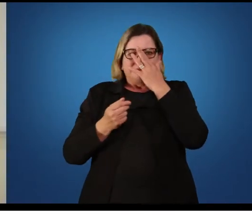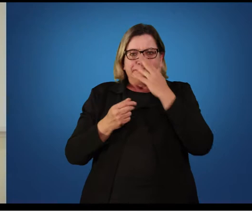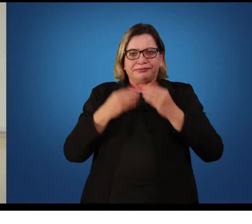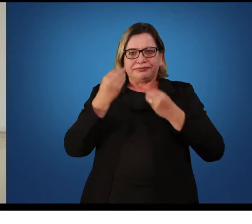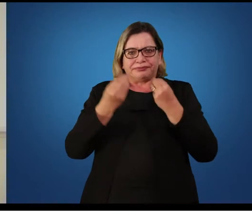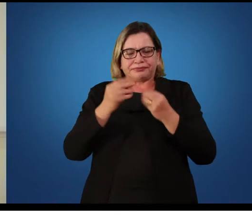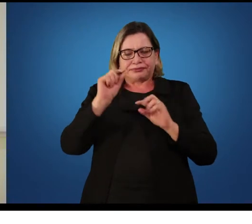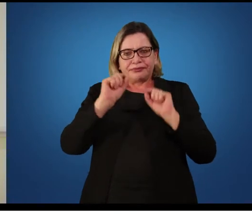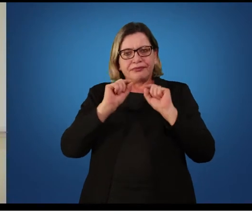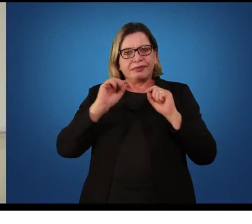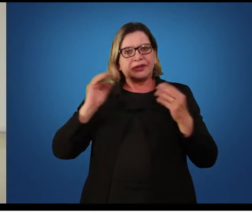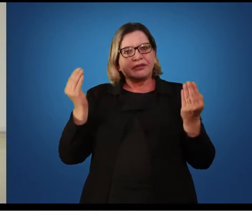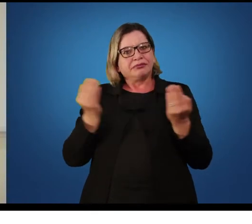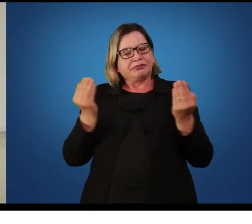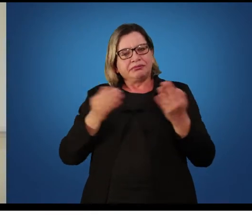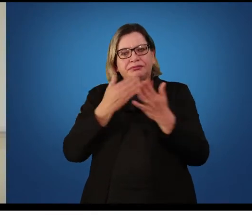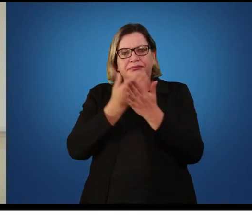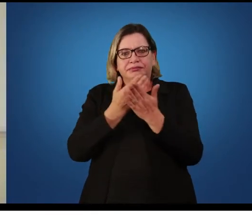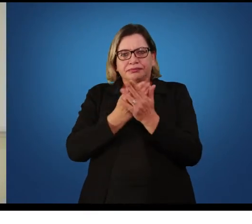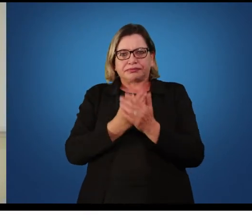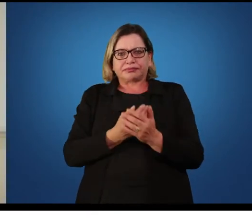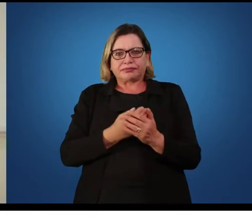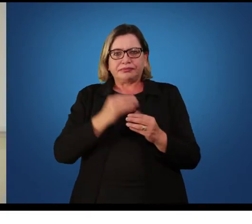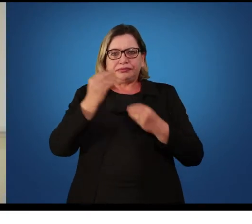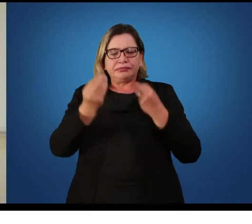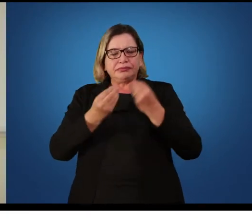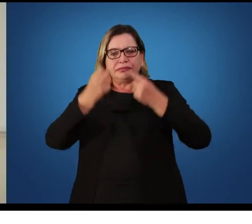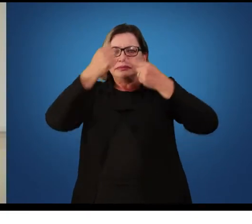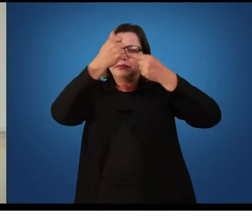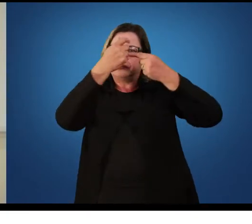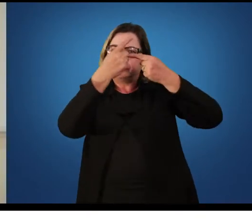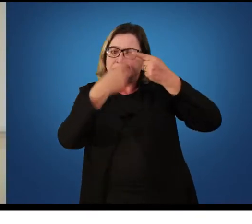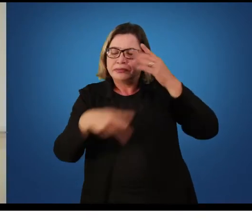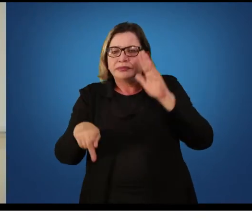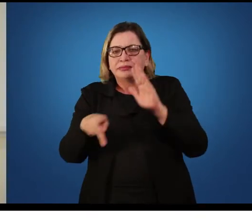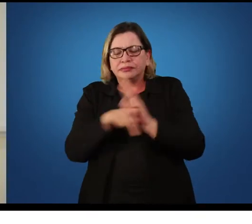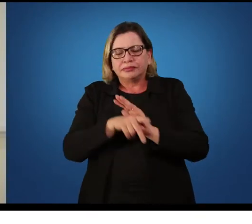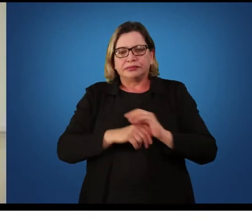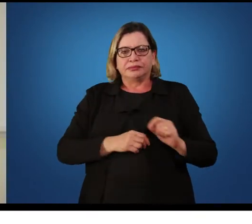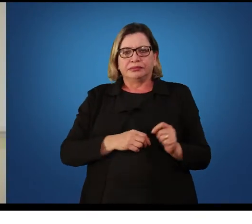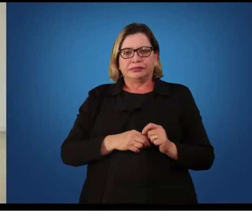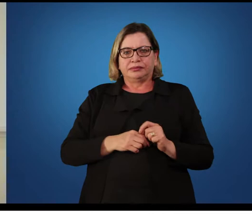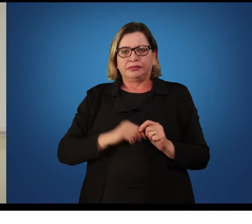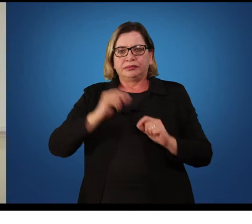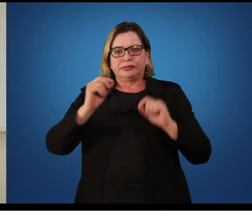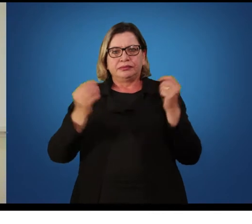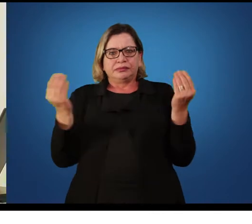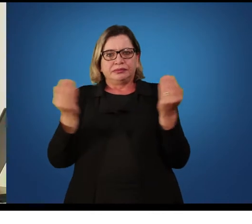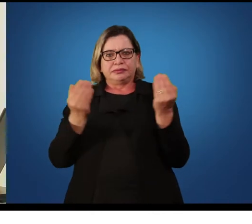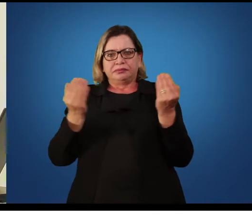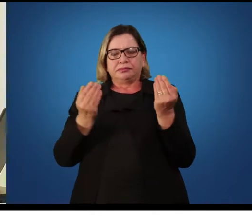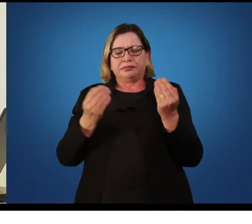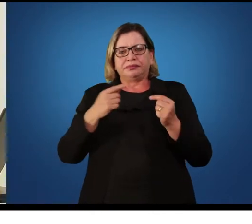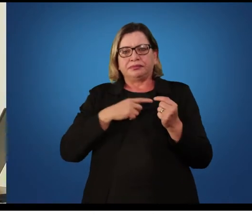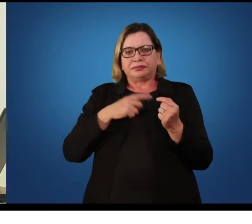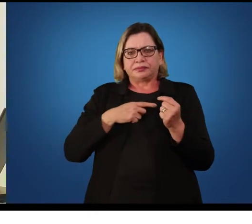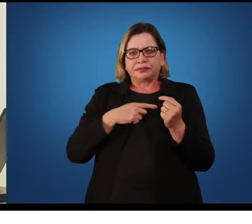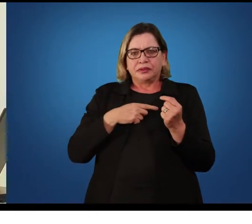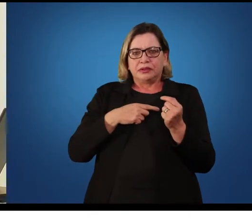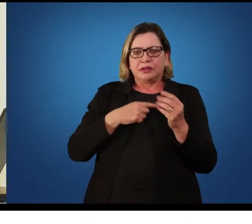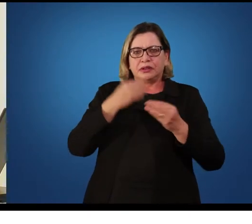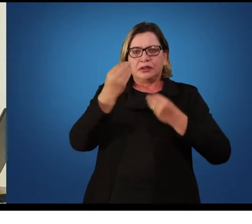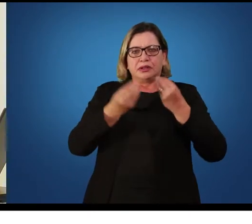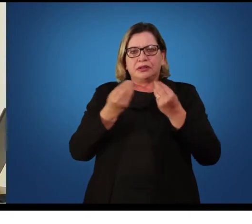Então é o que a gente vai ver na sequência. Quais são essas características? Então eu trago para vocês aqui os estágios de